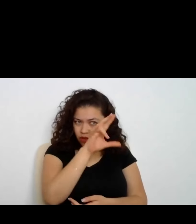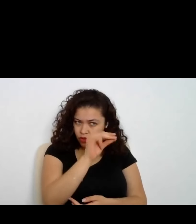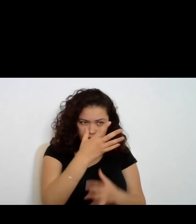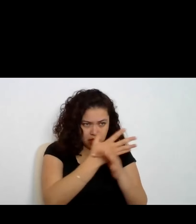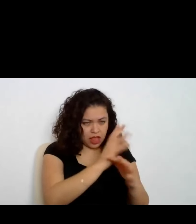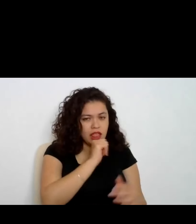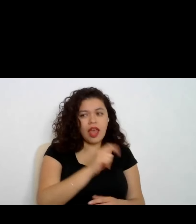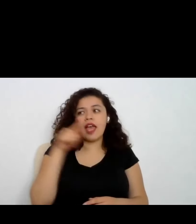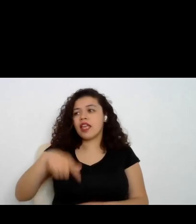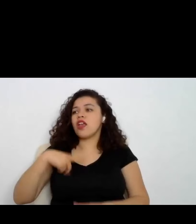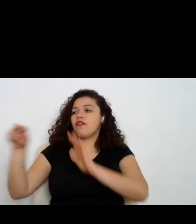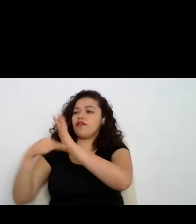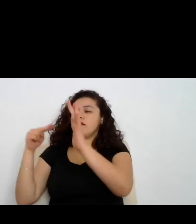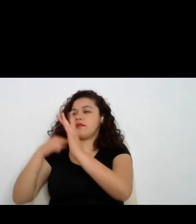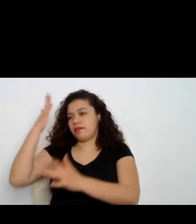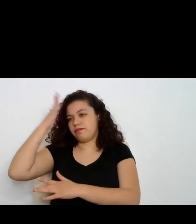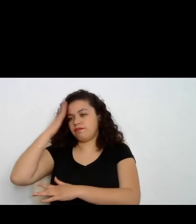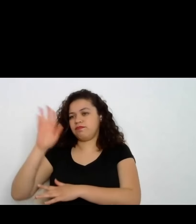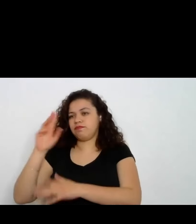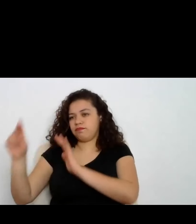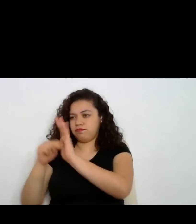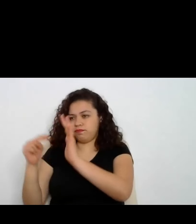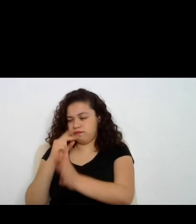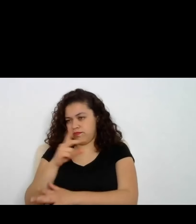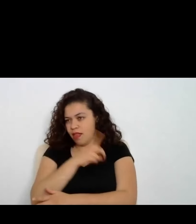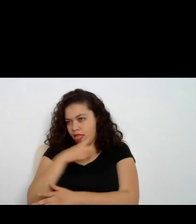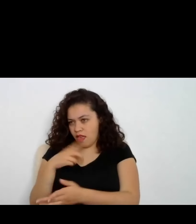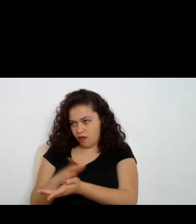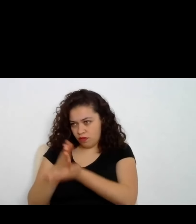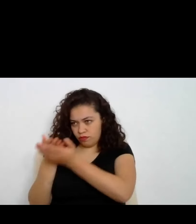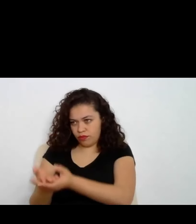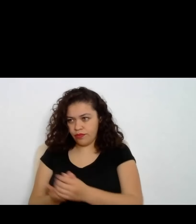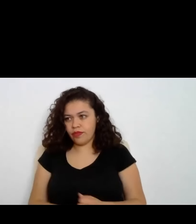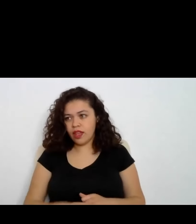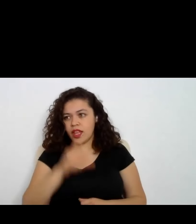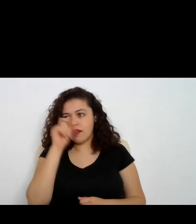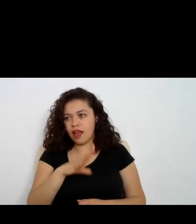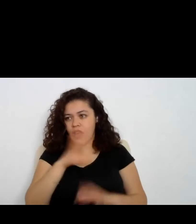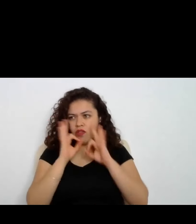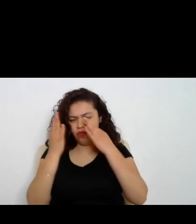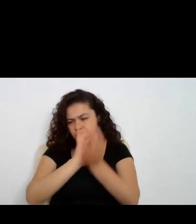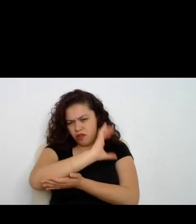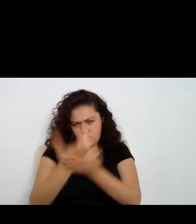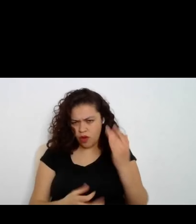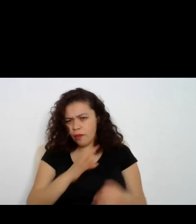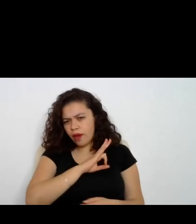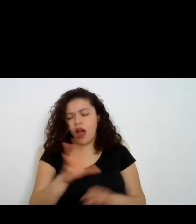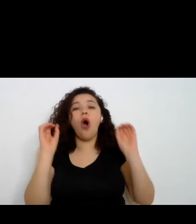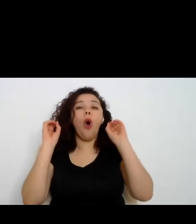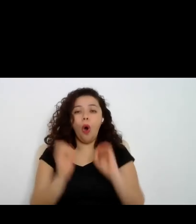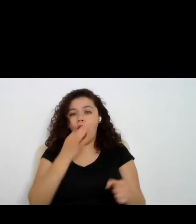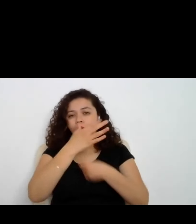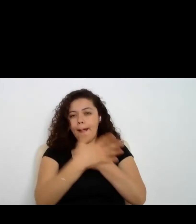titular por escrito. Entonces, y esto pues bueno, también puede ser a través de un contrato o de un aviso